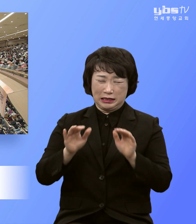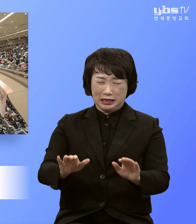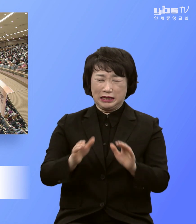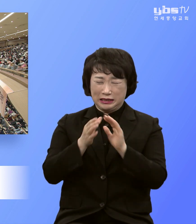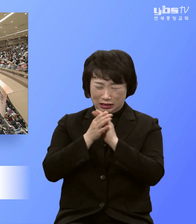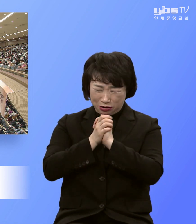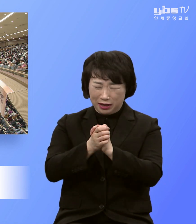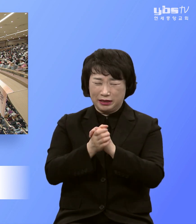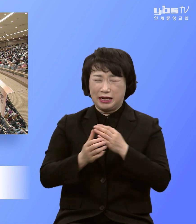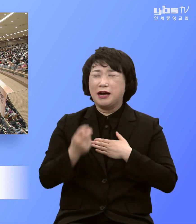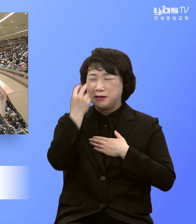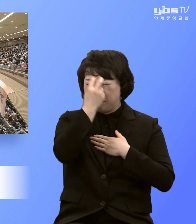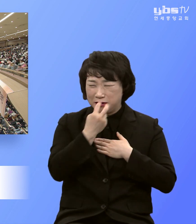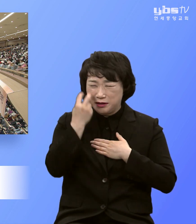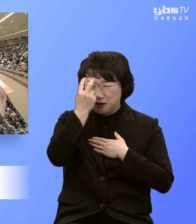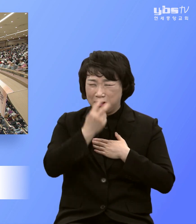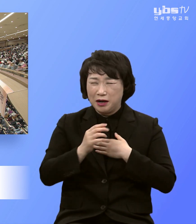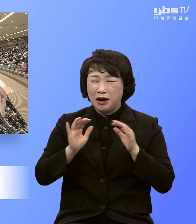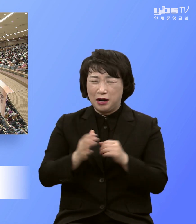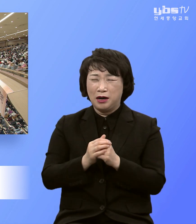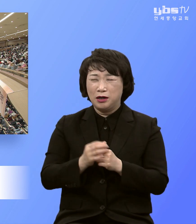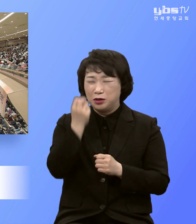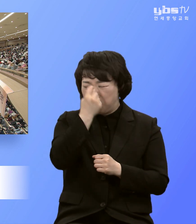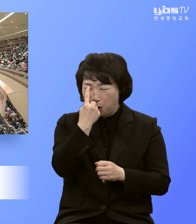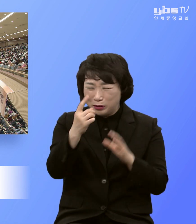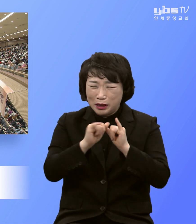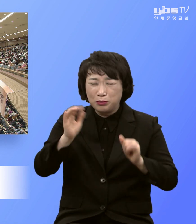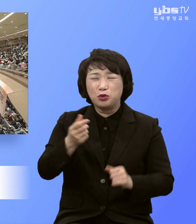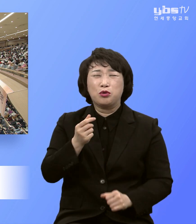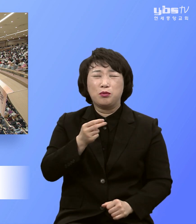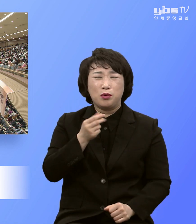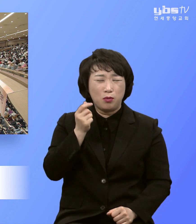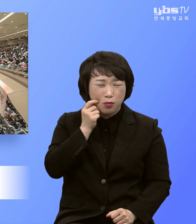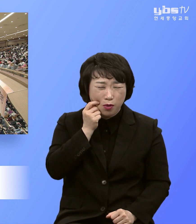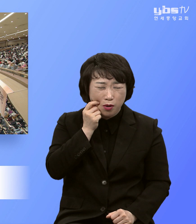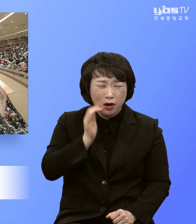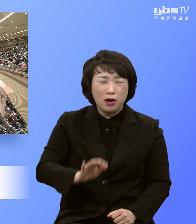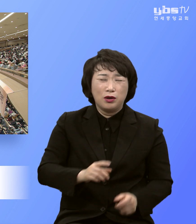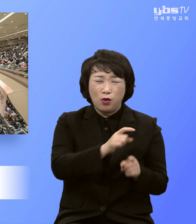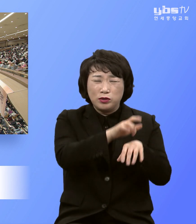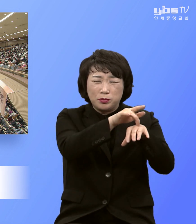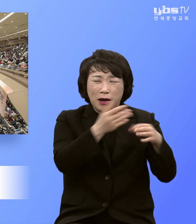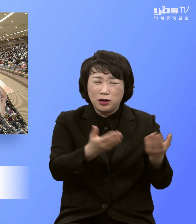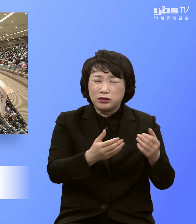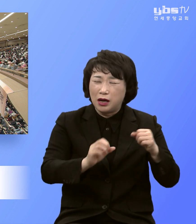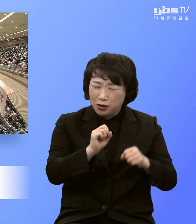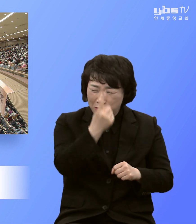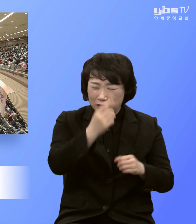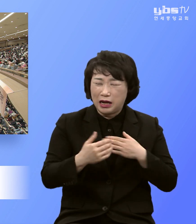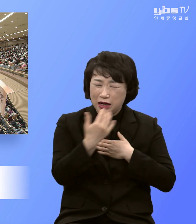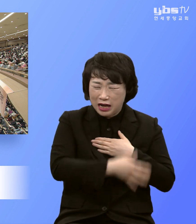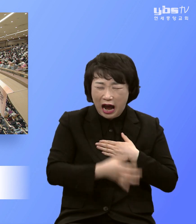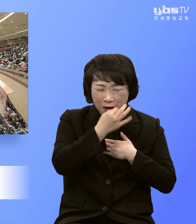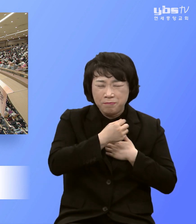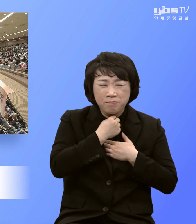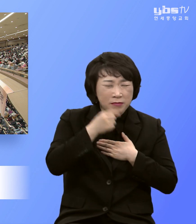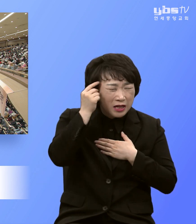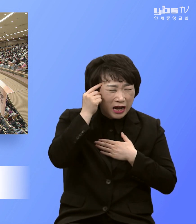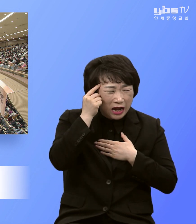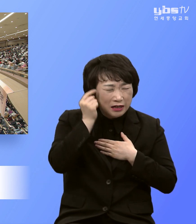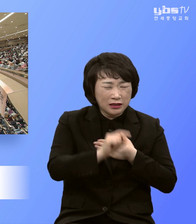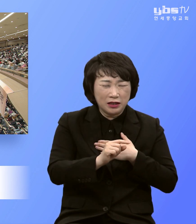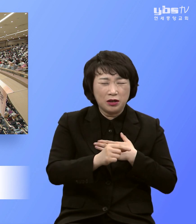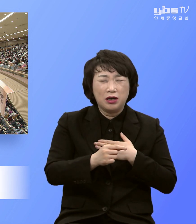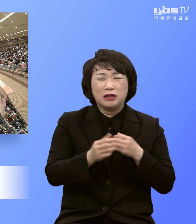기도해서 나를 지키는 파수꾼이 되지 못하면 나는 마귀사단 귀신에 의해서 육신의 소욕과 생각과